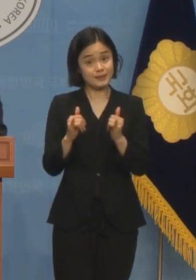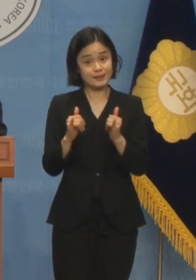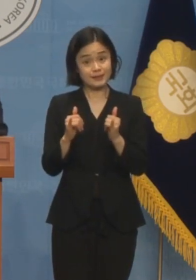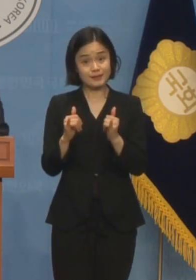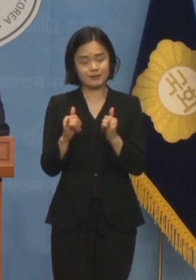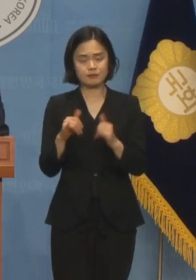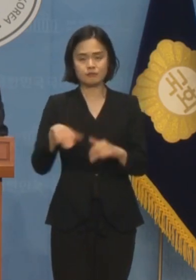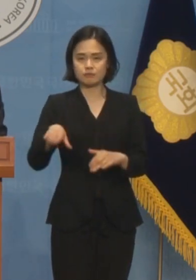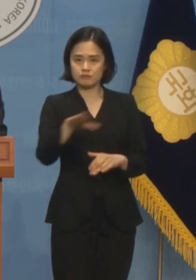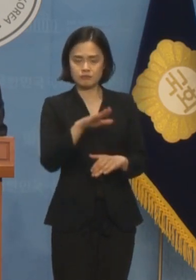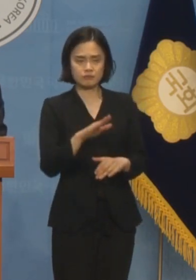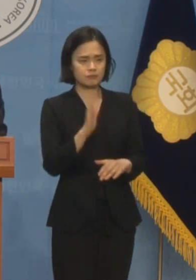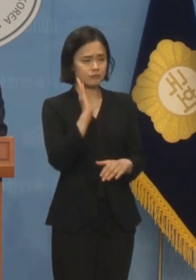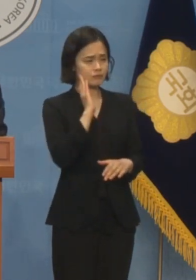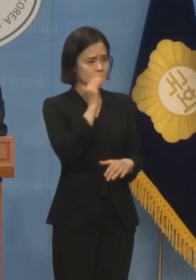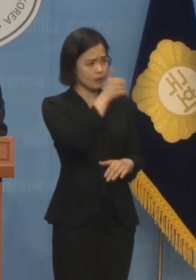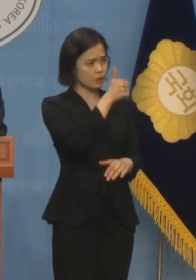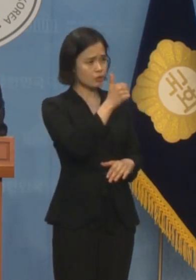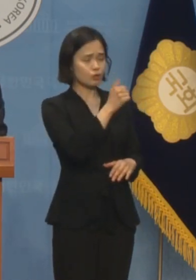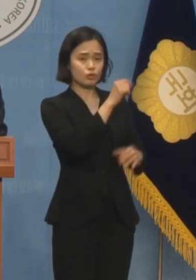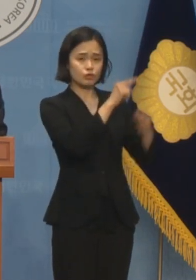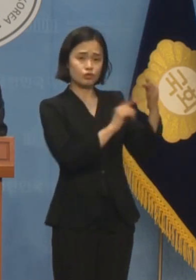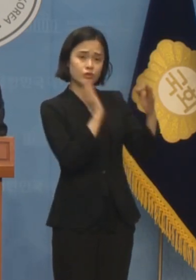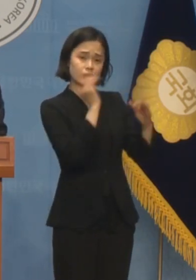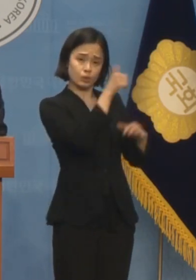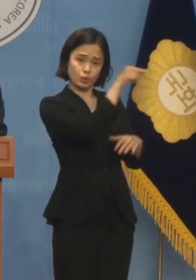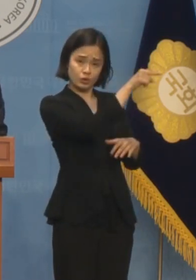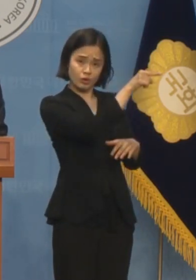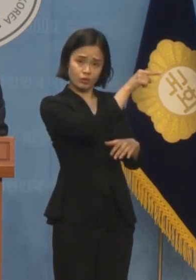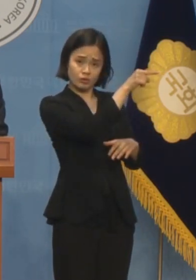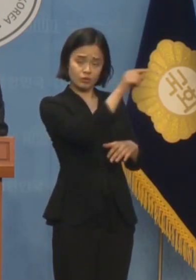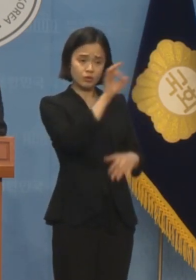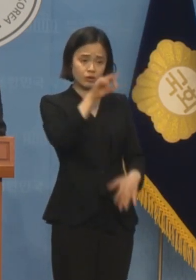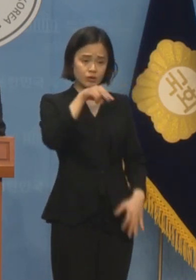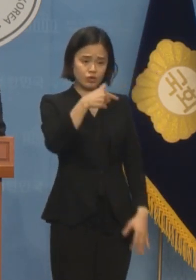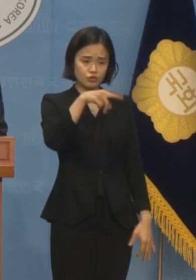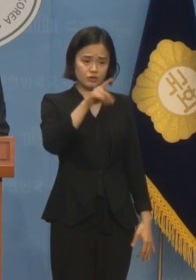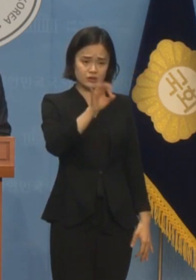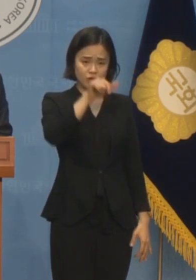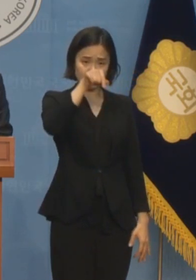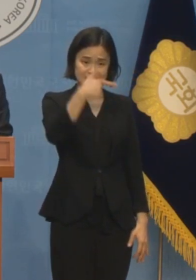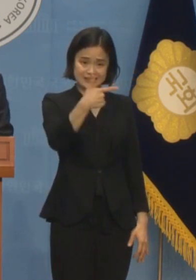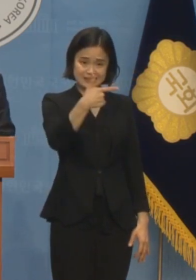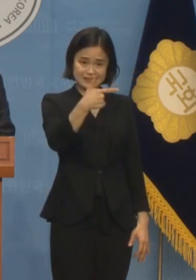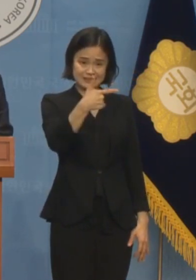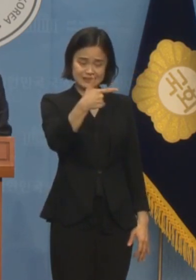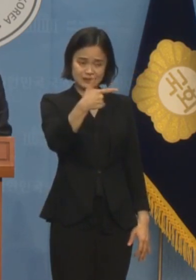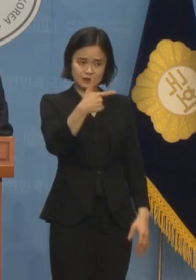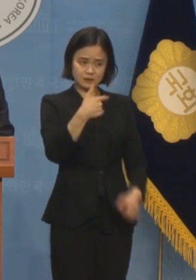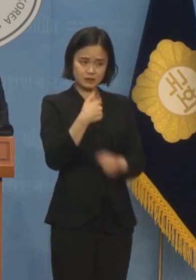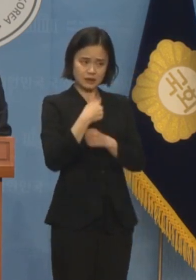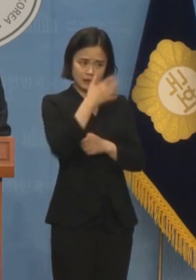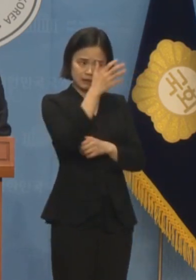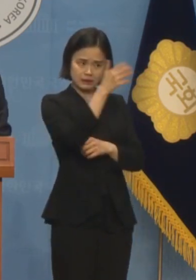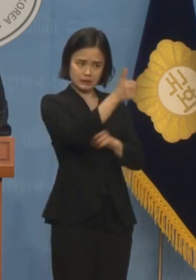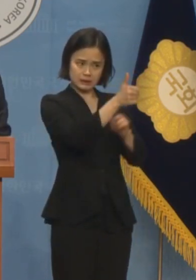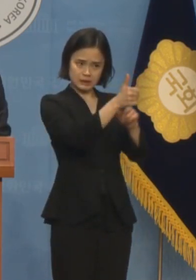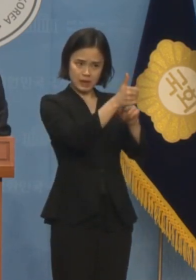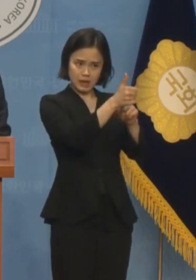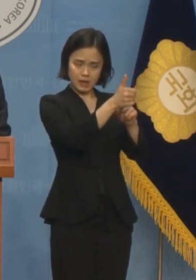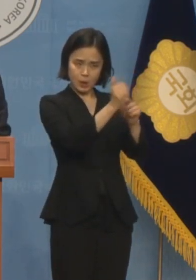왜 그토록 윤성근 사단장을 살리려 했는지 쉽사리 납득이 되지